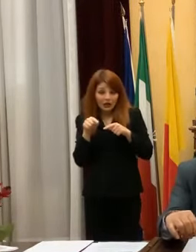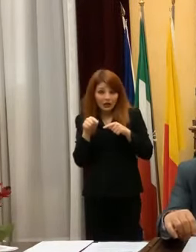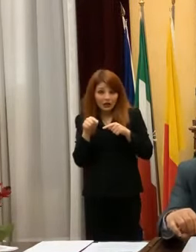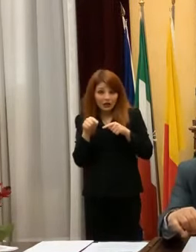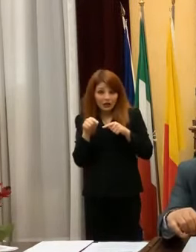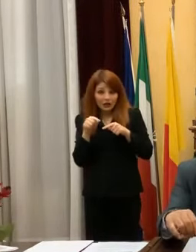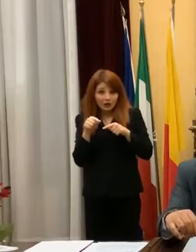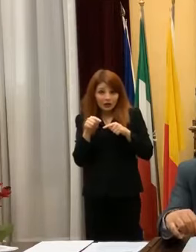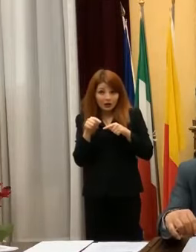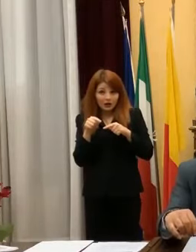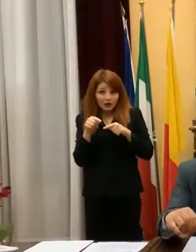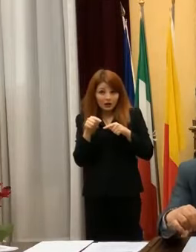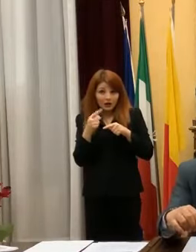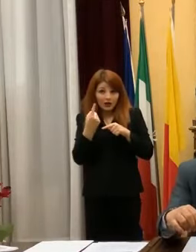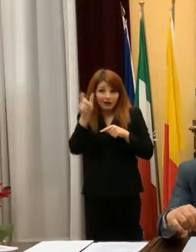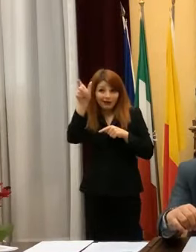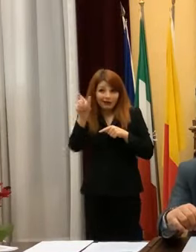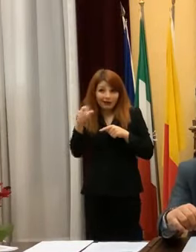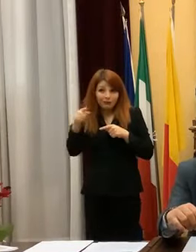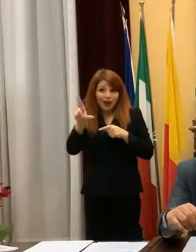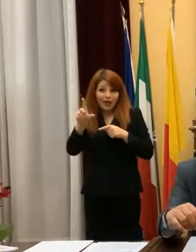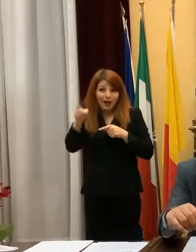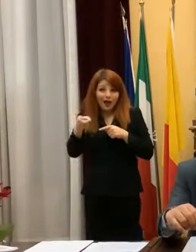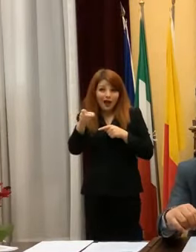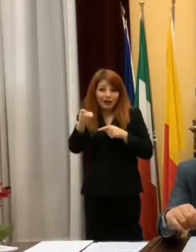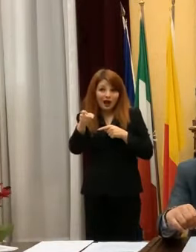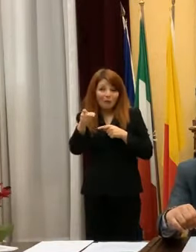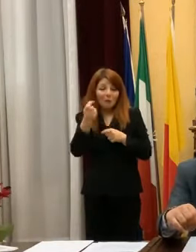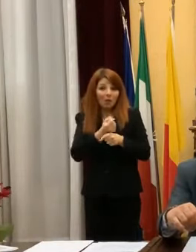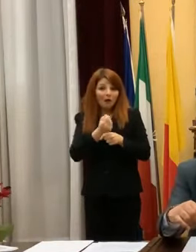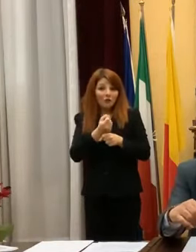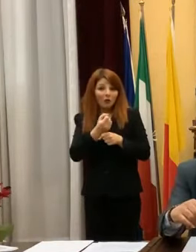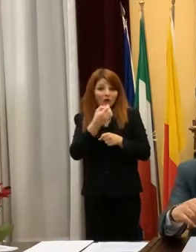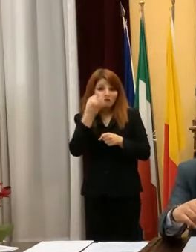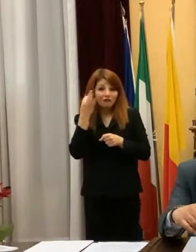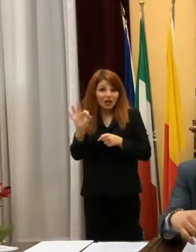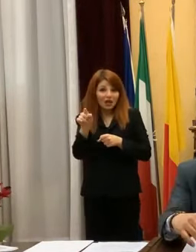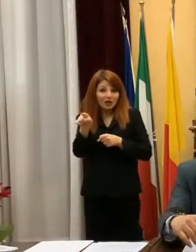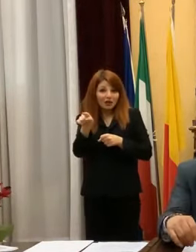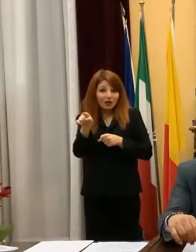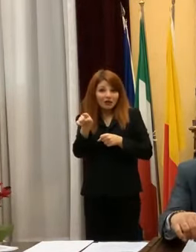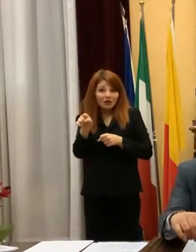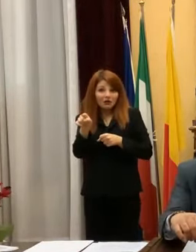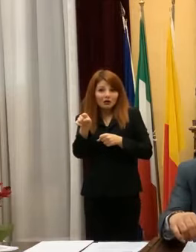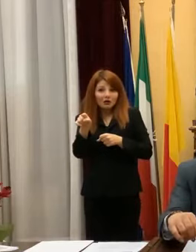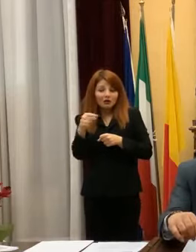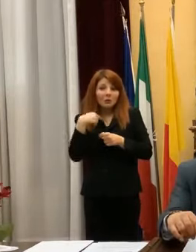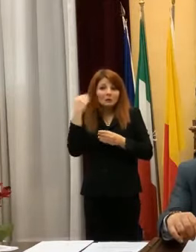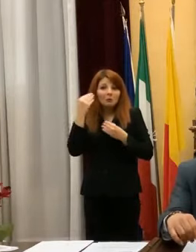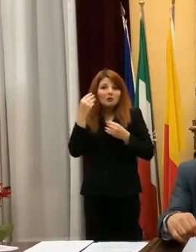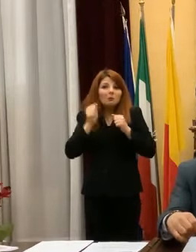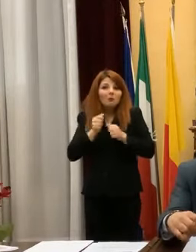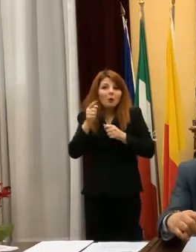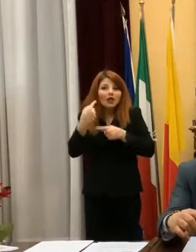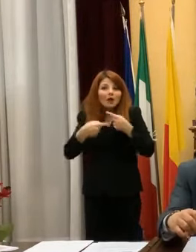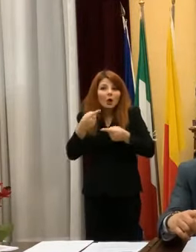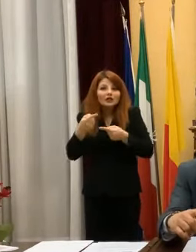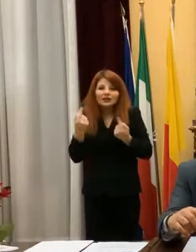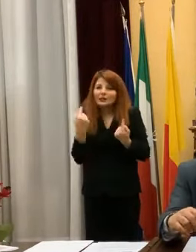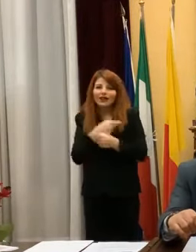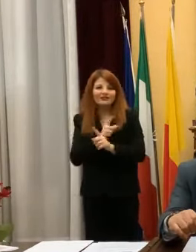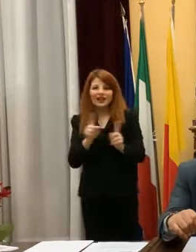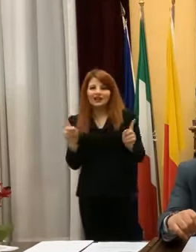capace di fare il suo lavoro? Certamente no. Ed infatti mi ha sorpreso allora